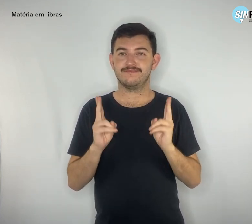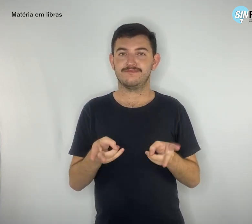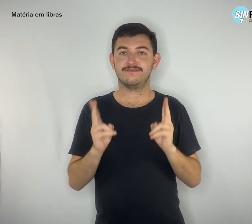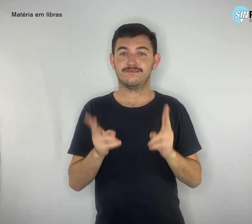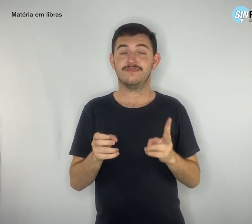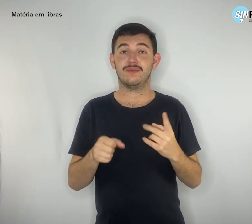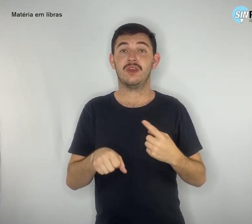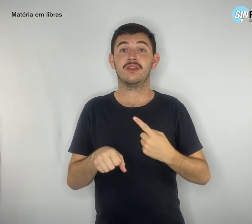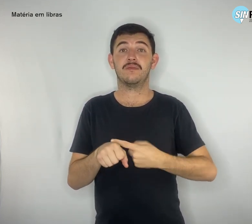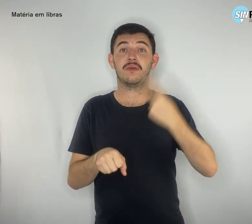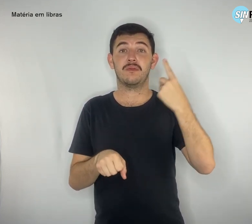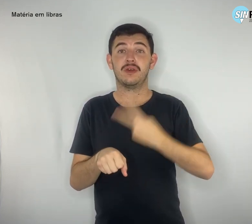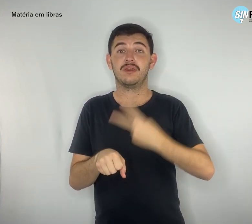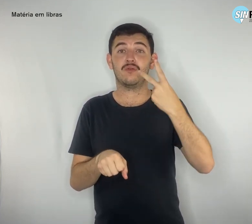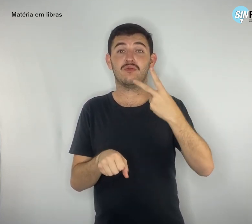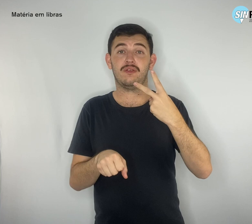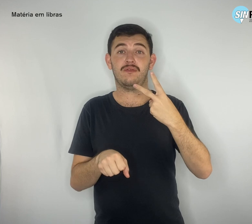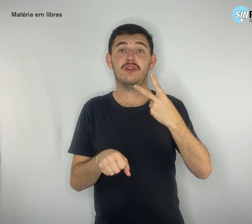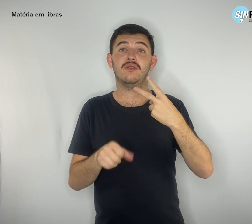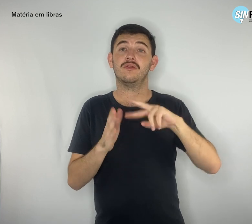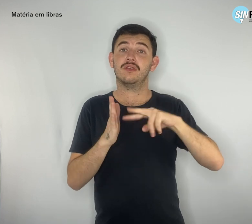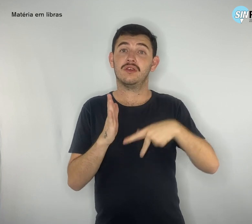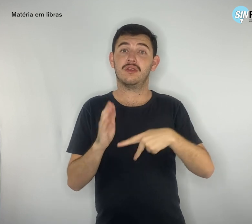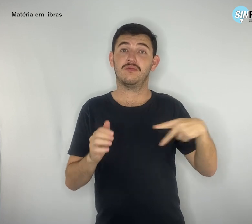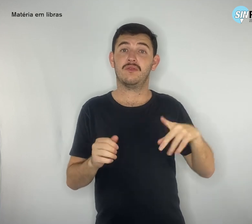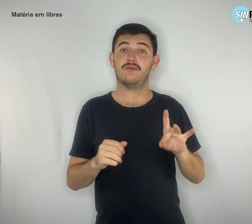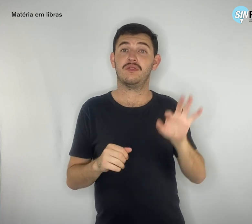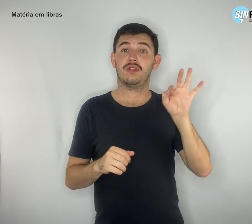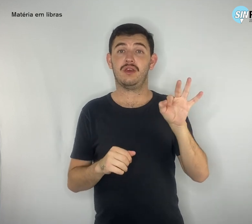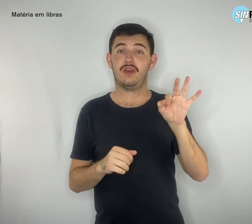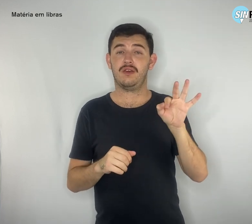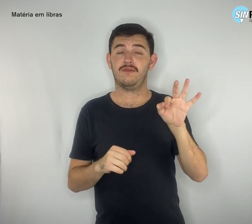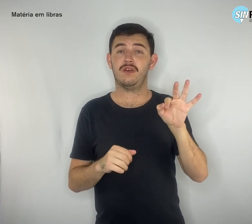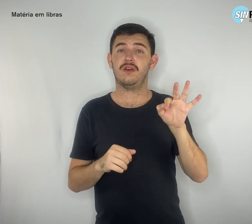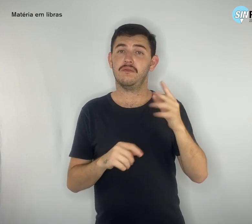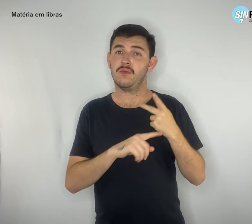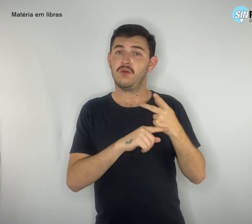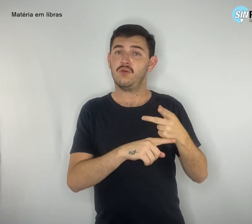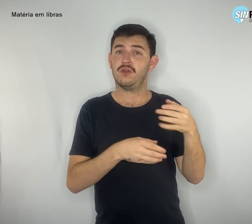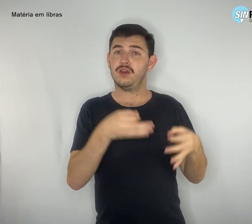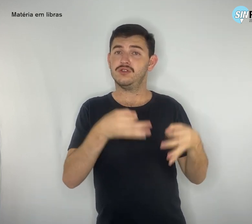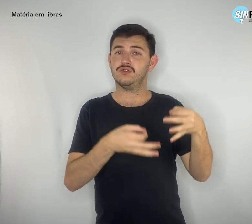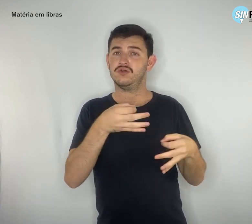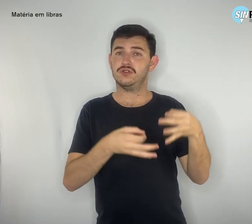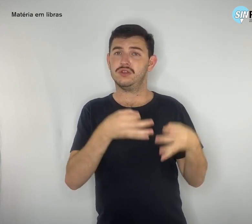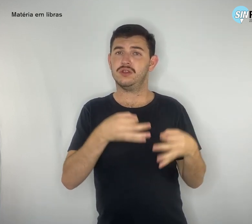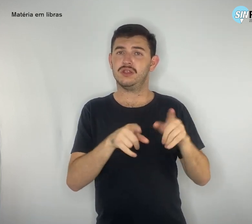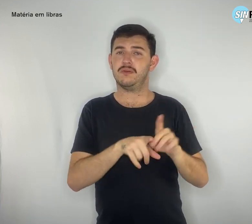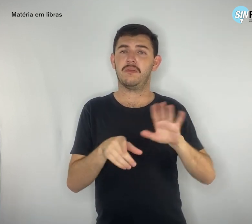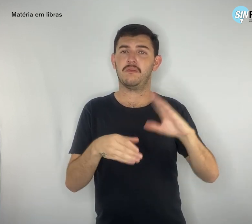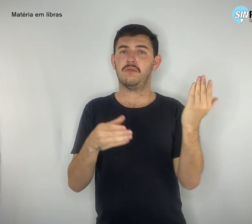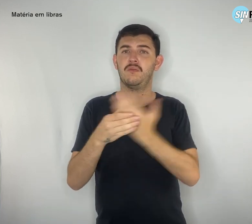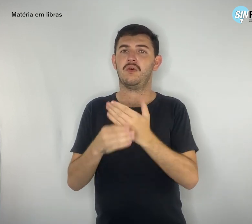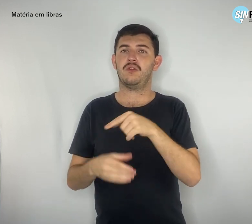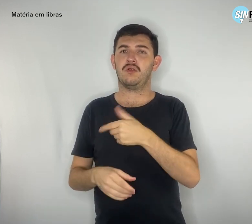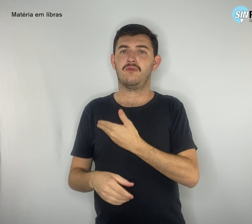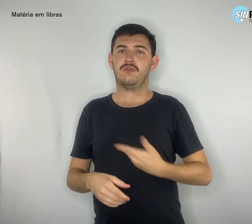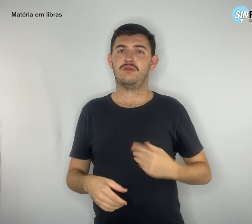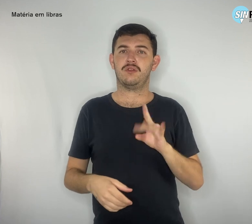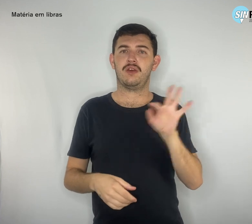DF derruba na justiça o aumento abusivo do GDF saúde na primeira ação